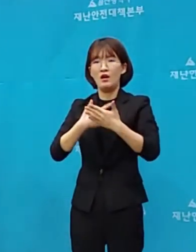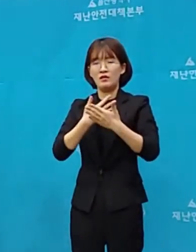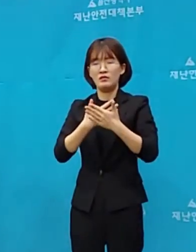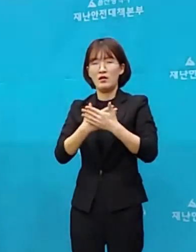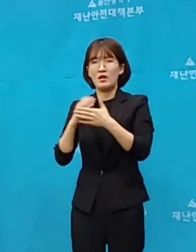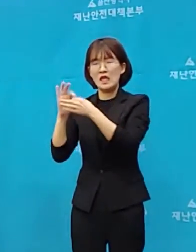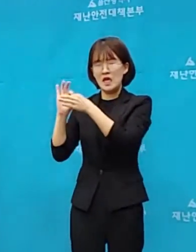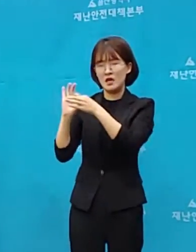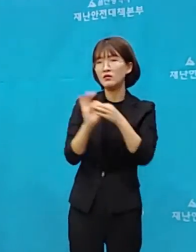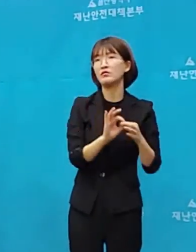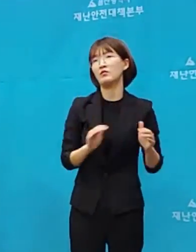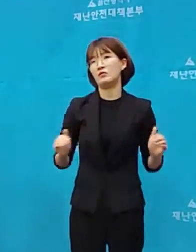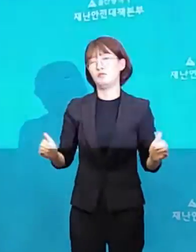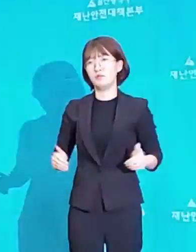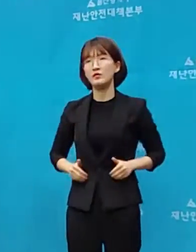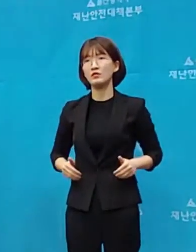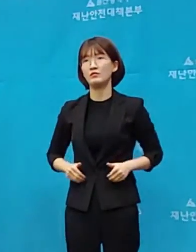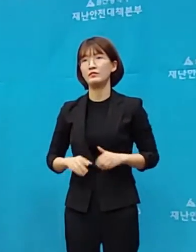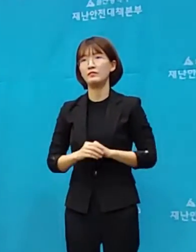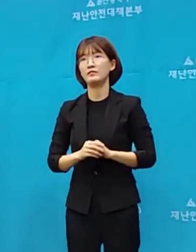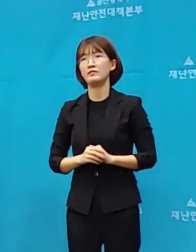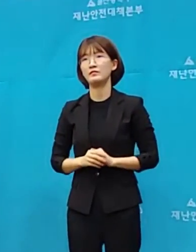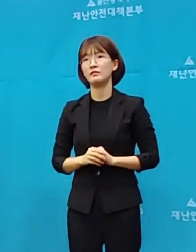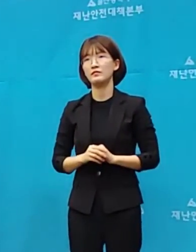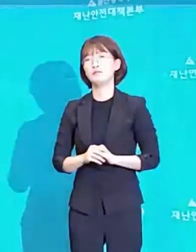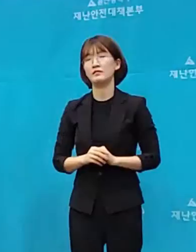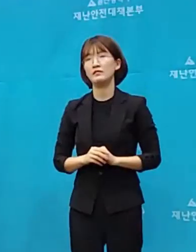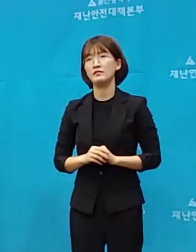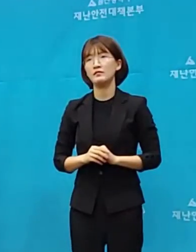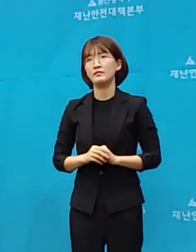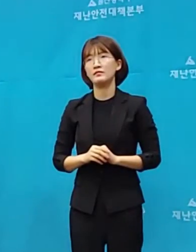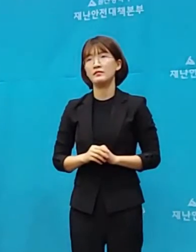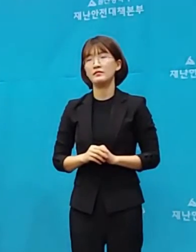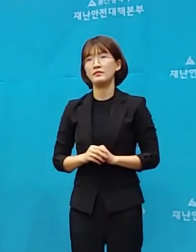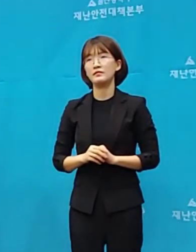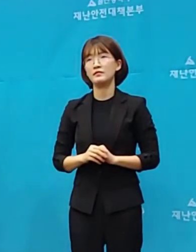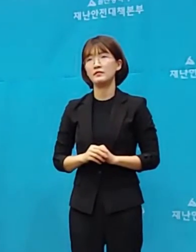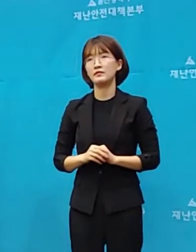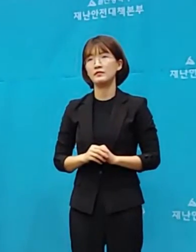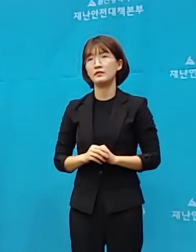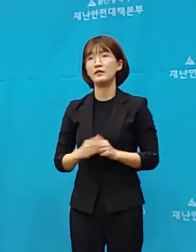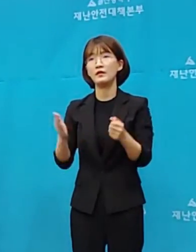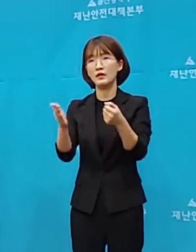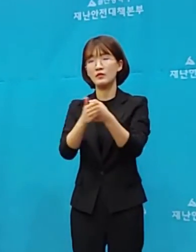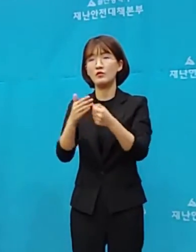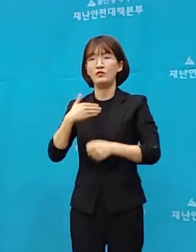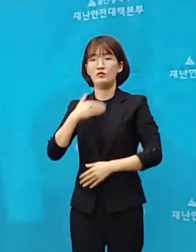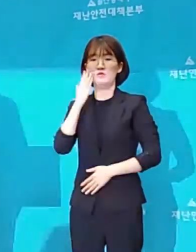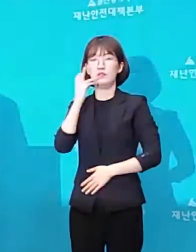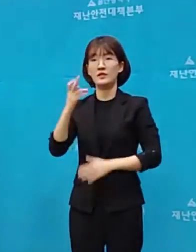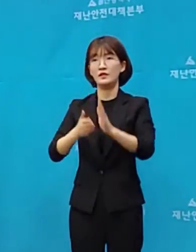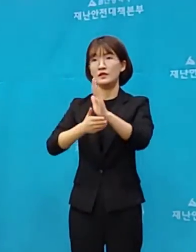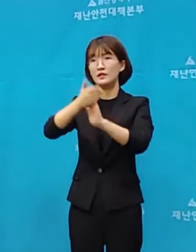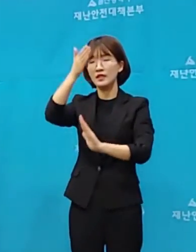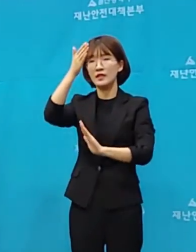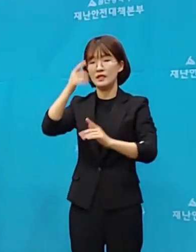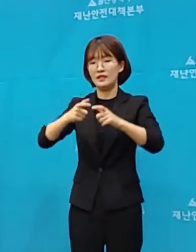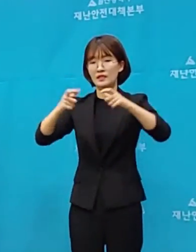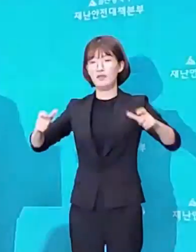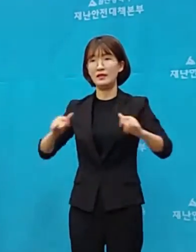긴장도 늦출 수 없는 그런 상황입니다. 따라서 우리 시는